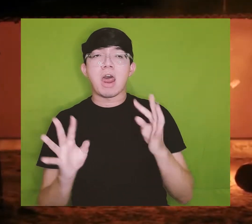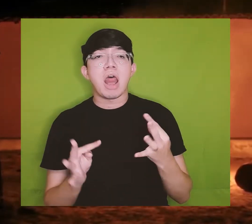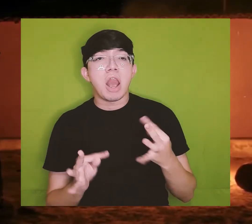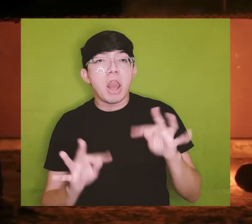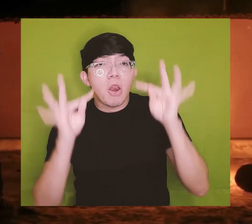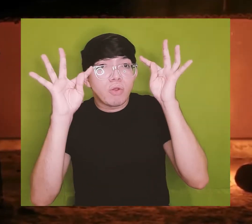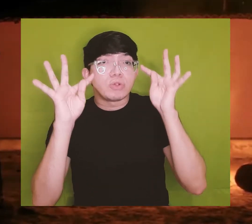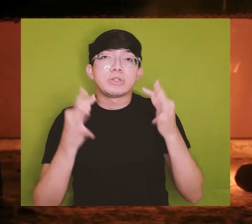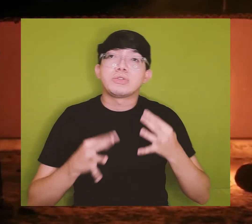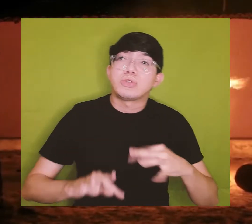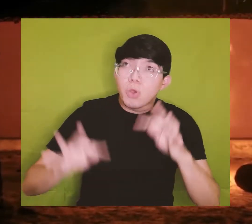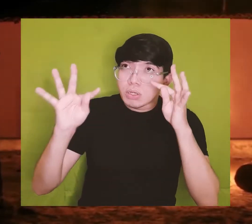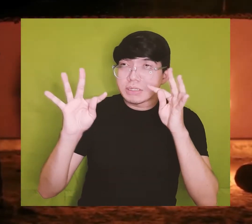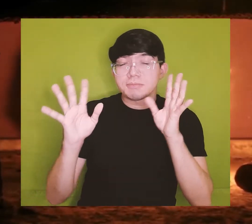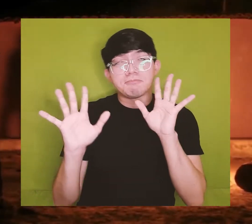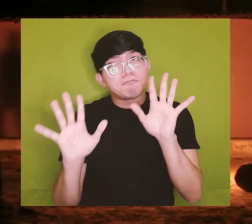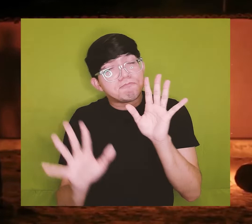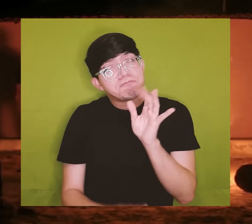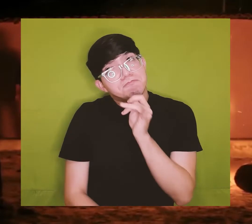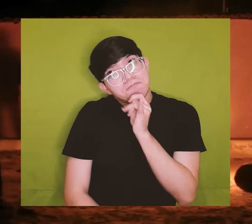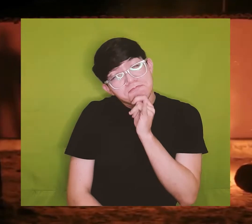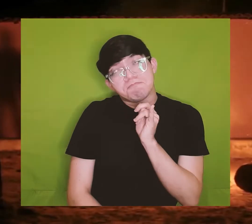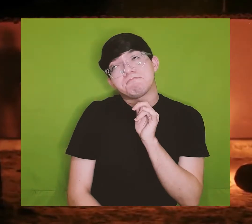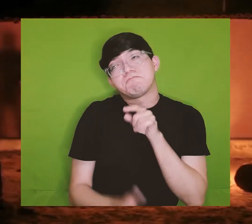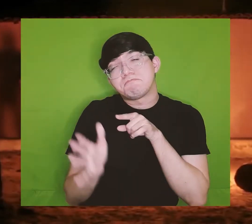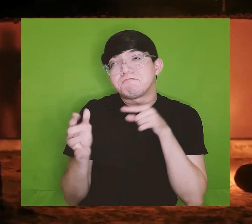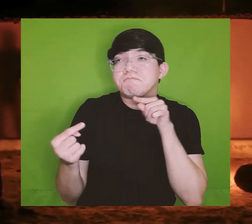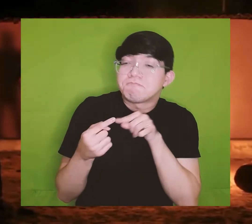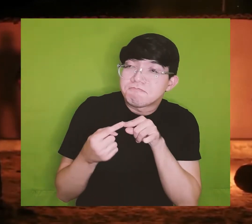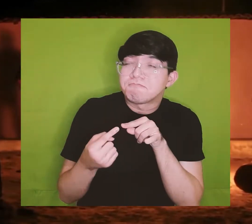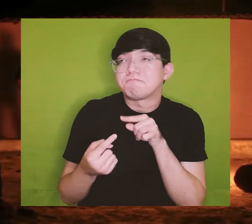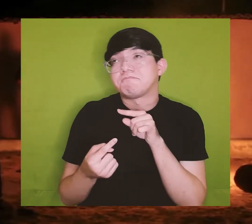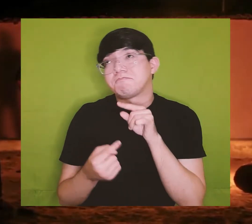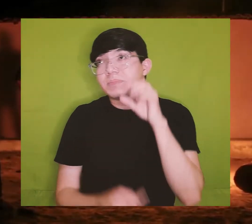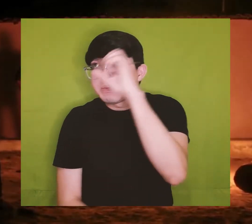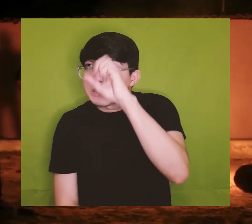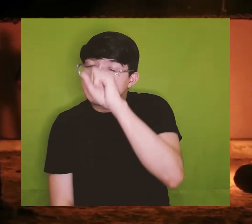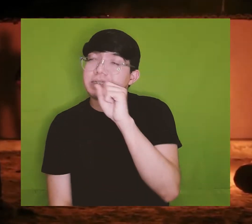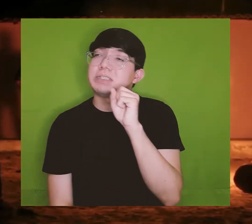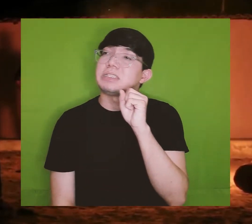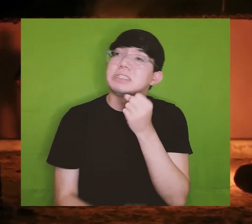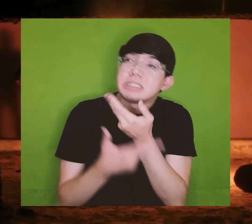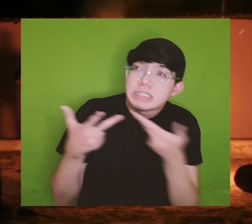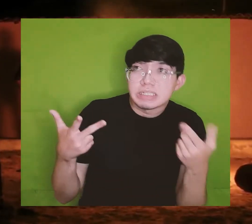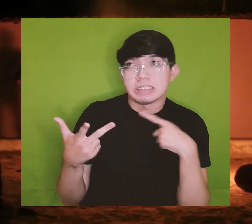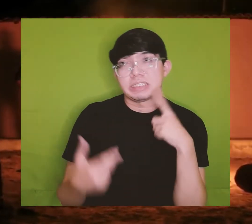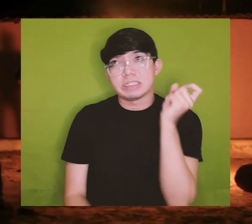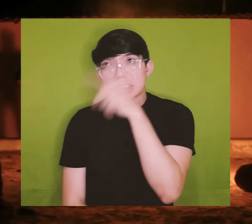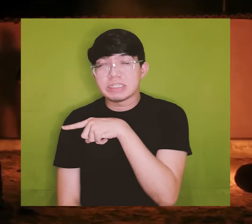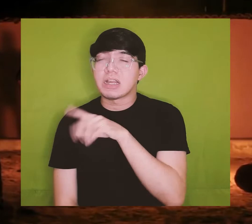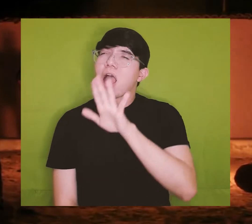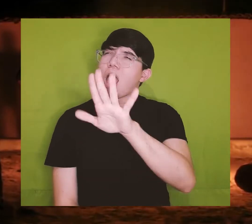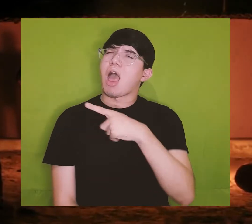Embora eu trabalhe com isso. Mas quando eu vi a ideia de stories, que eram lembranças que somem em 24 horas, eu fiquei pensando, nossa, o VHS